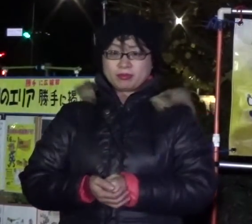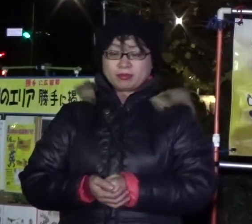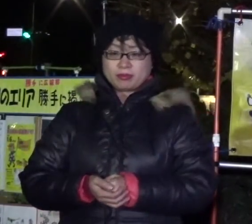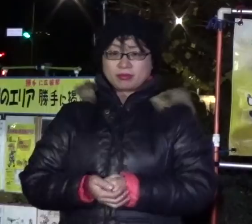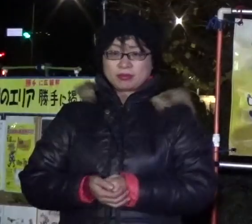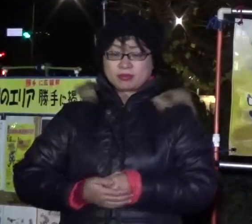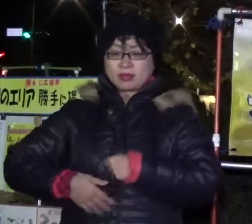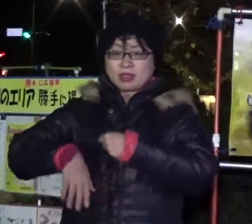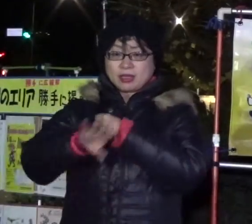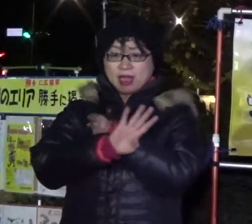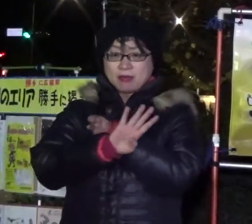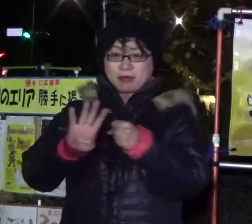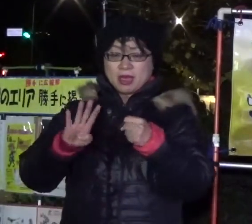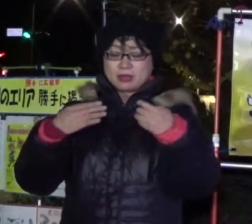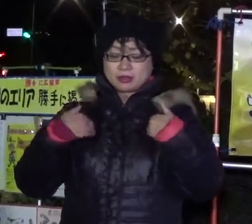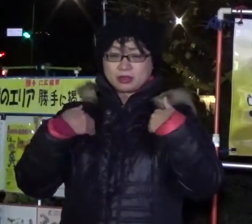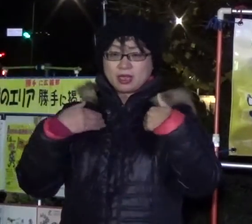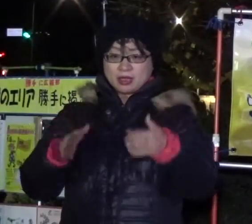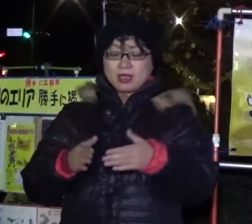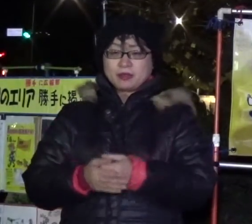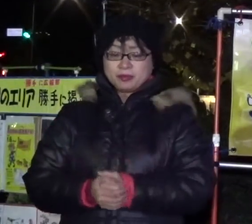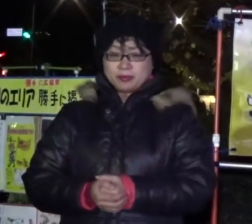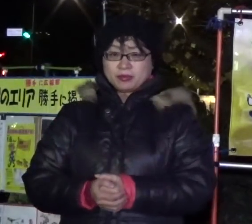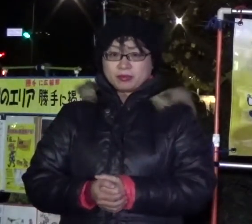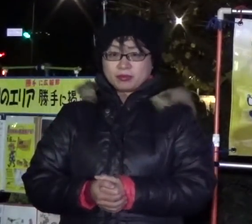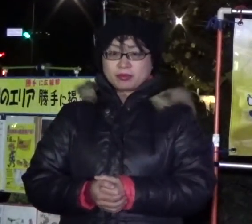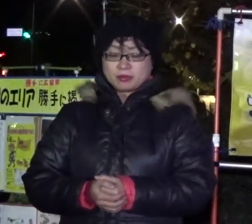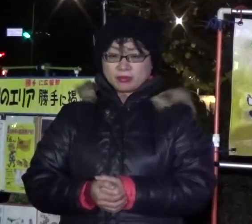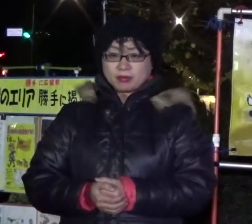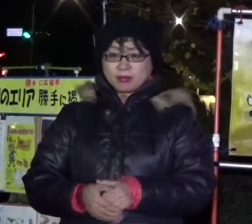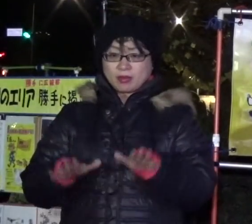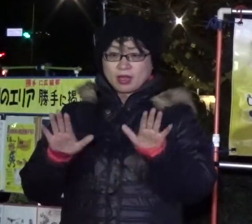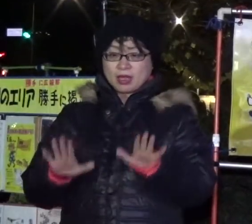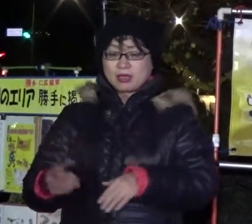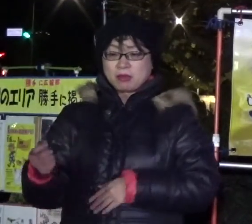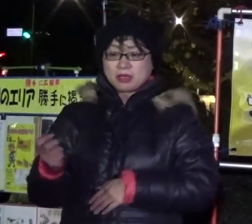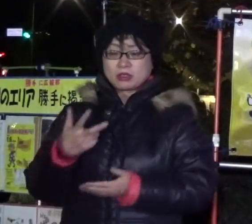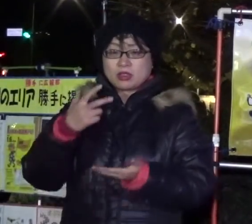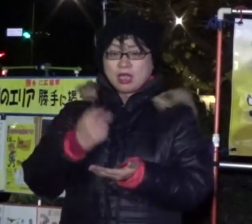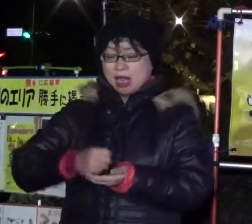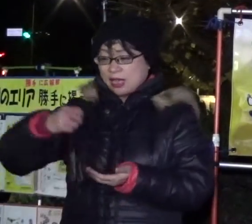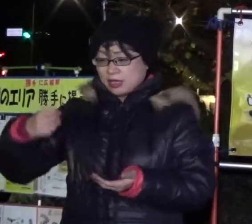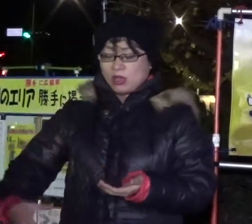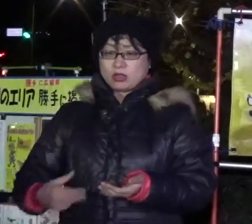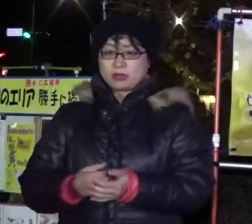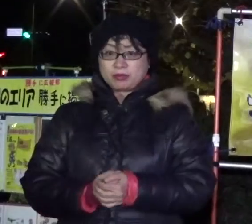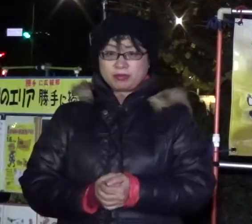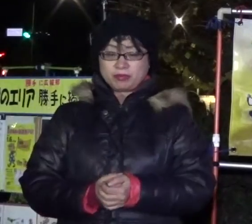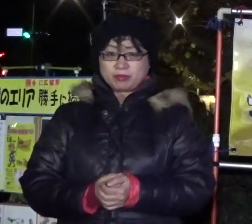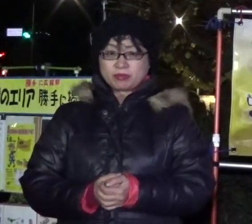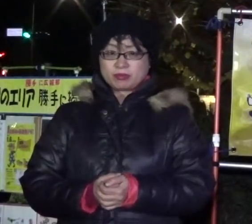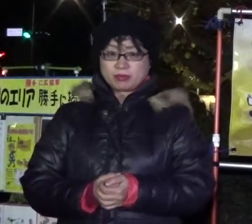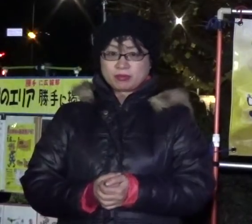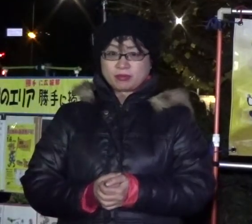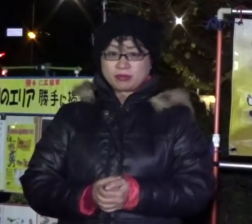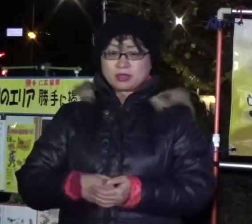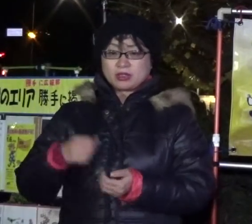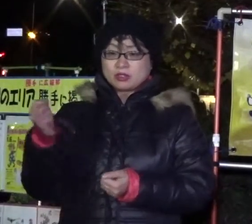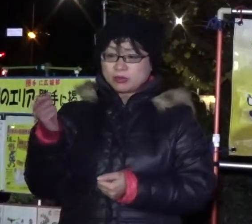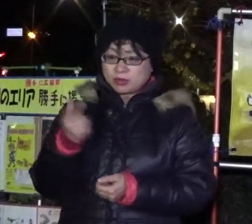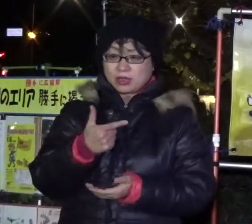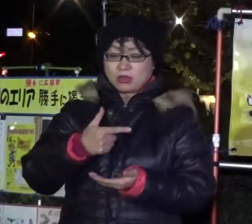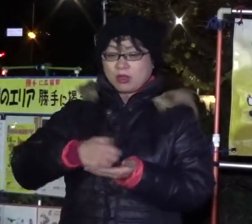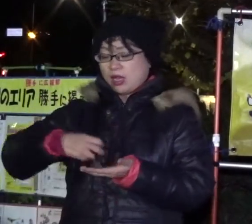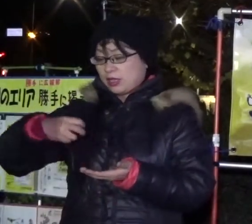原発いらない、今すぐ廃炉に、さっさと廃炉